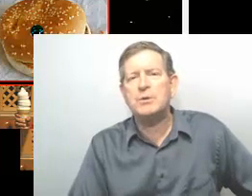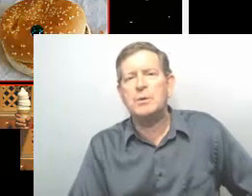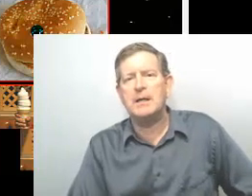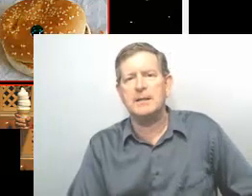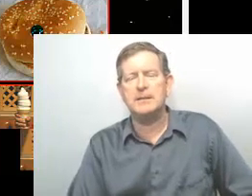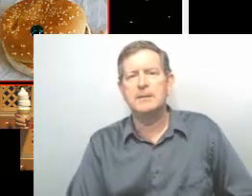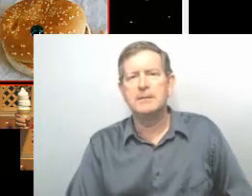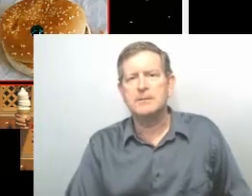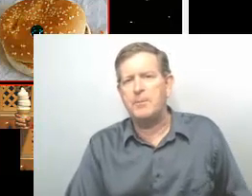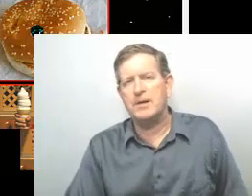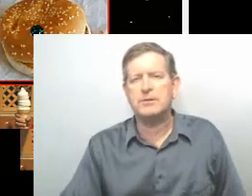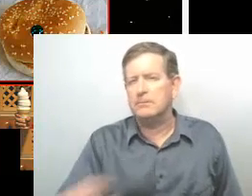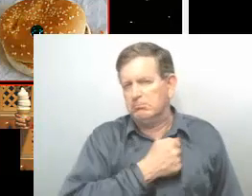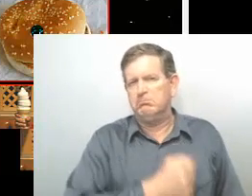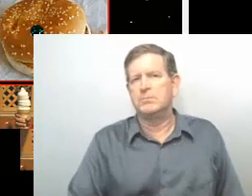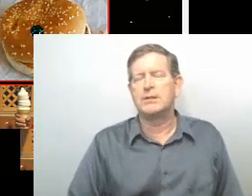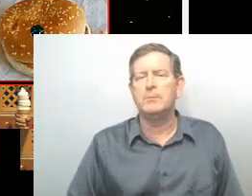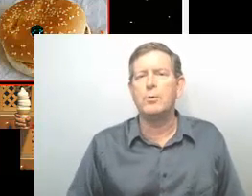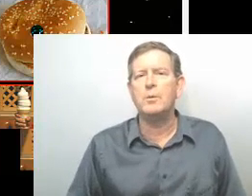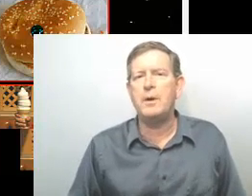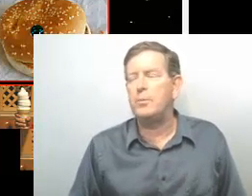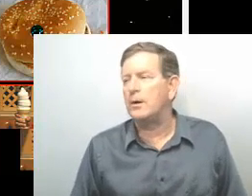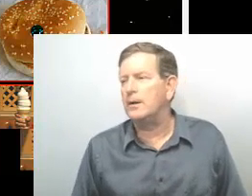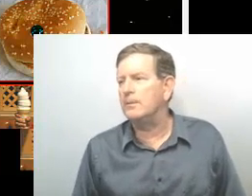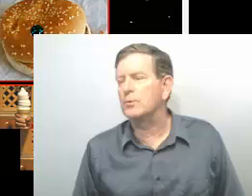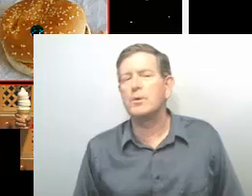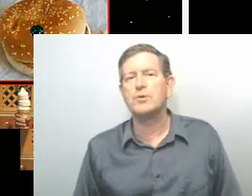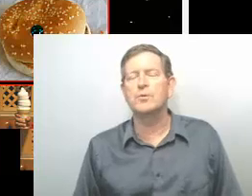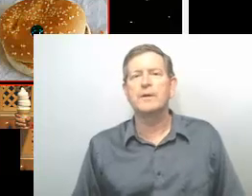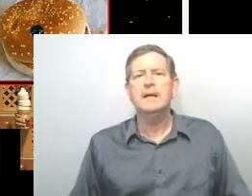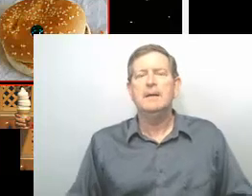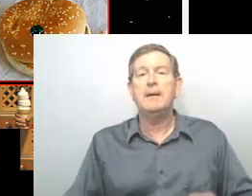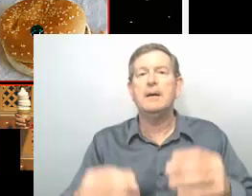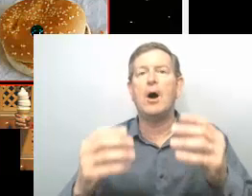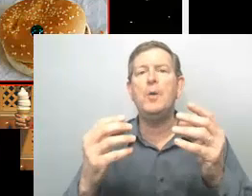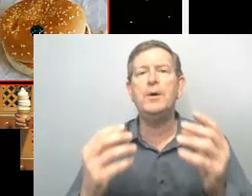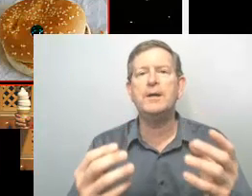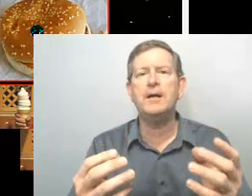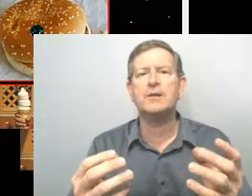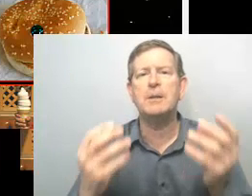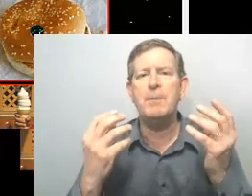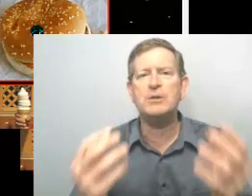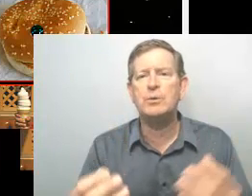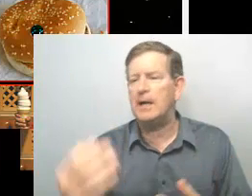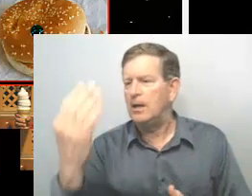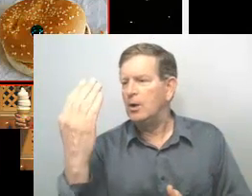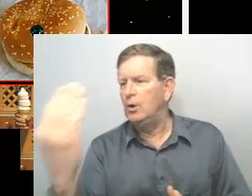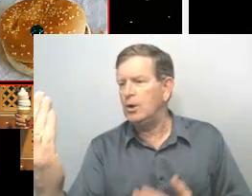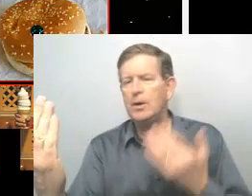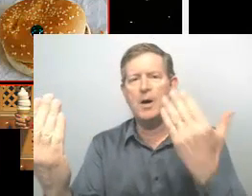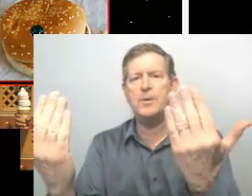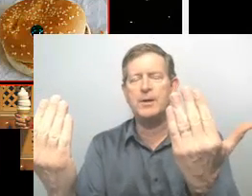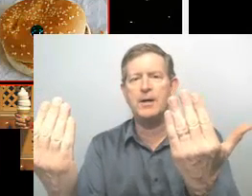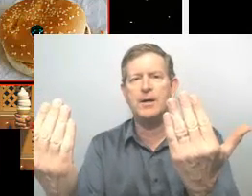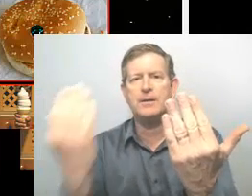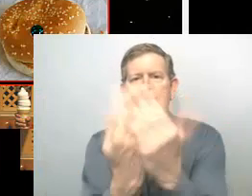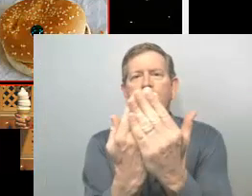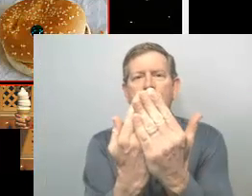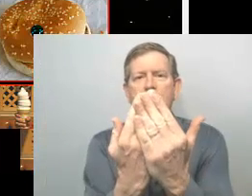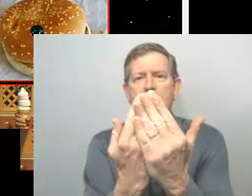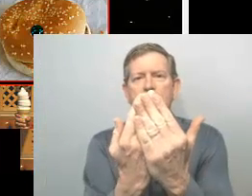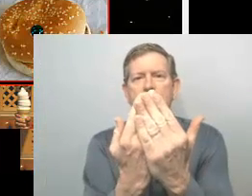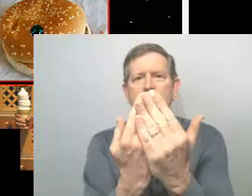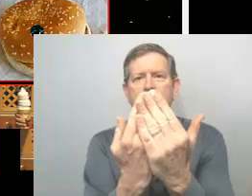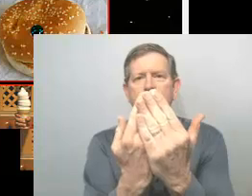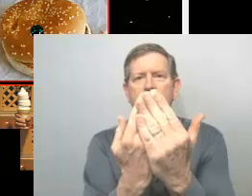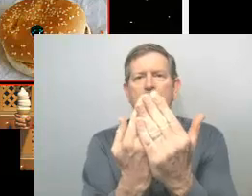c'est masculin, hein? C'est parce que c'est un bon repas pour un homme, moi je trouve. Mais hamburger, c'est masculin. Le hamburger, ça